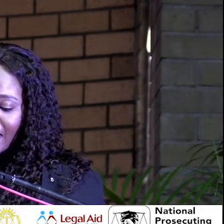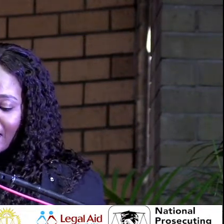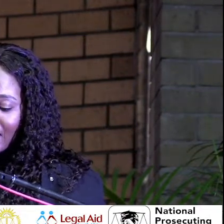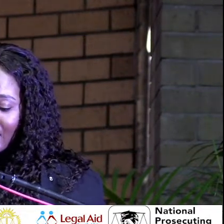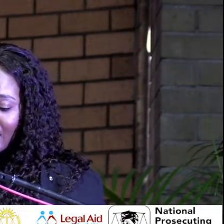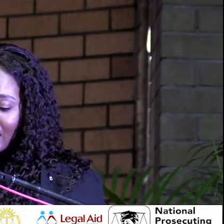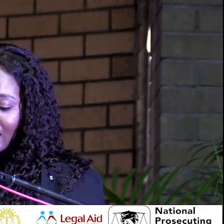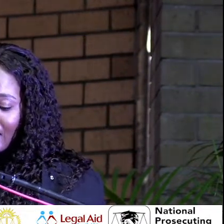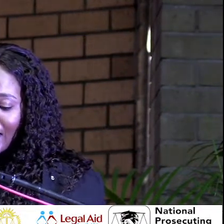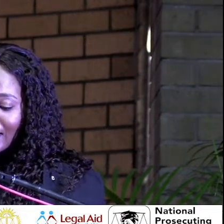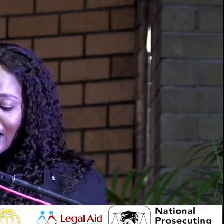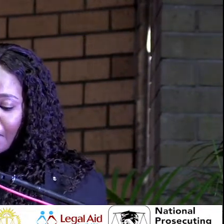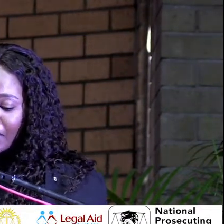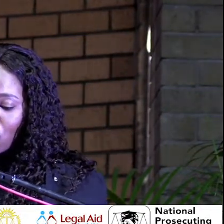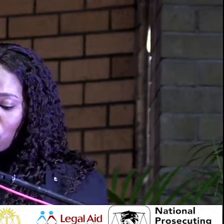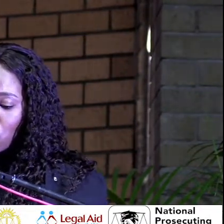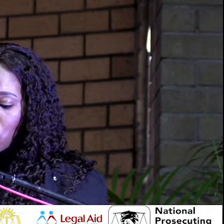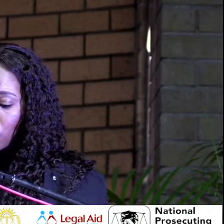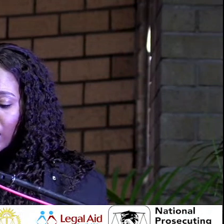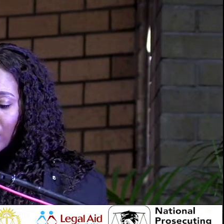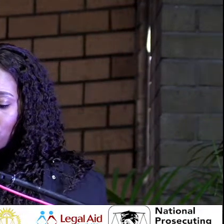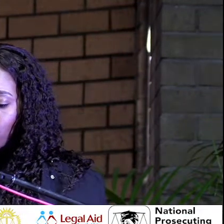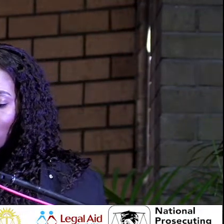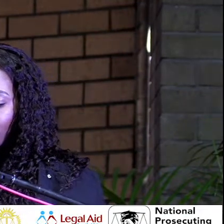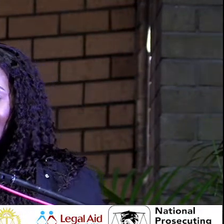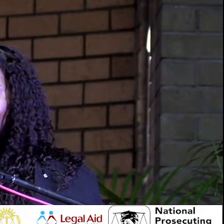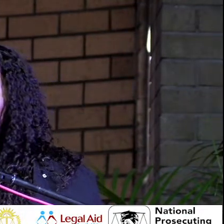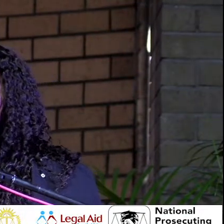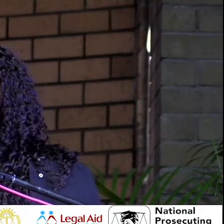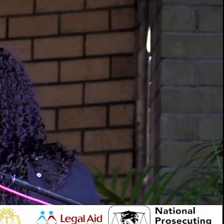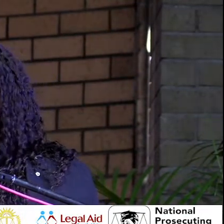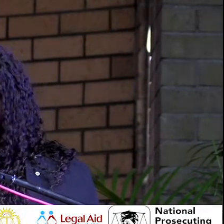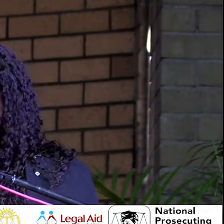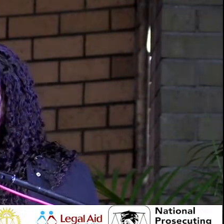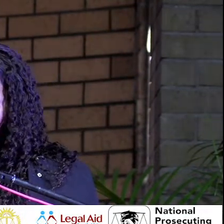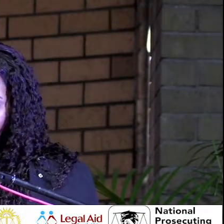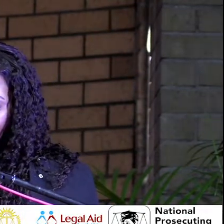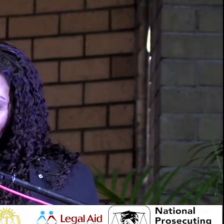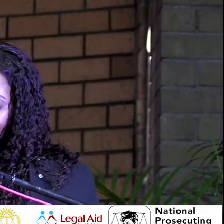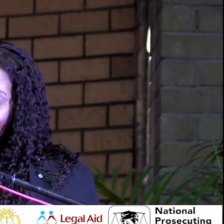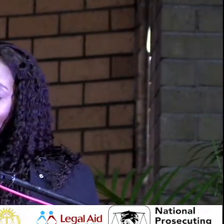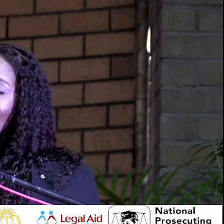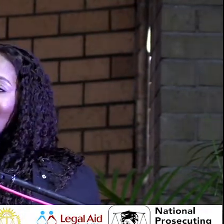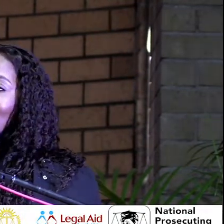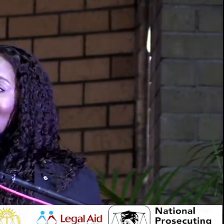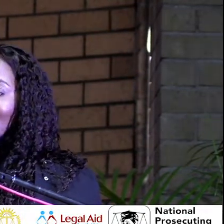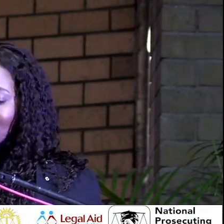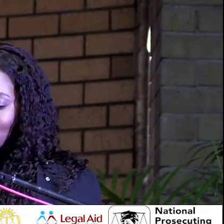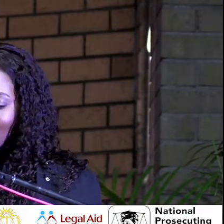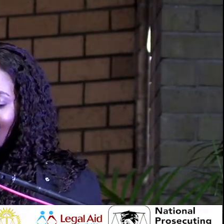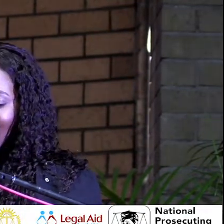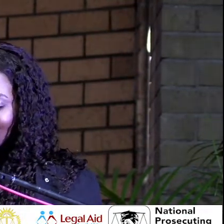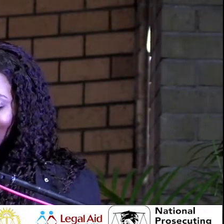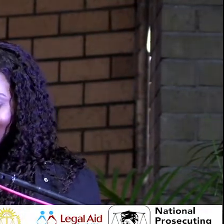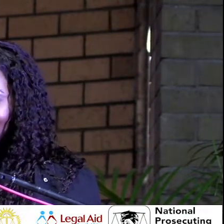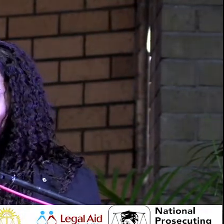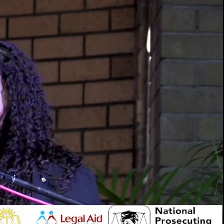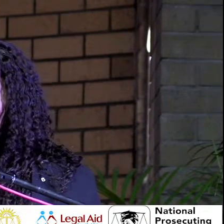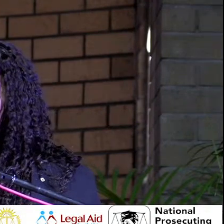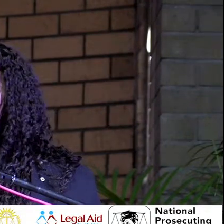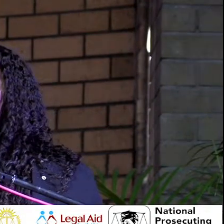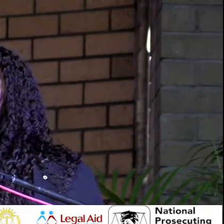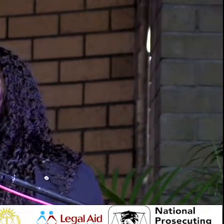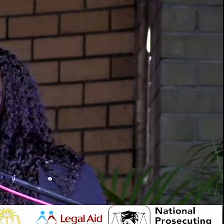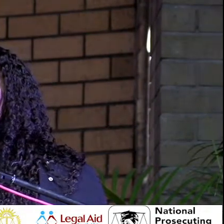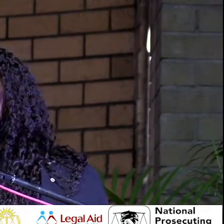yalapha eKapa ke ngoku kuye kwafumaneka ziyi-19 in-convictions apho namatyala ke ngoku